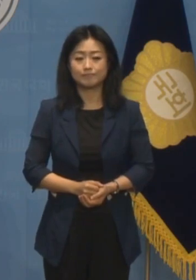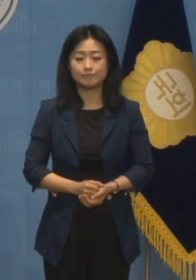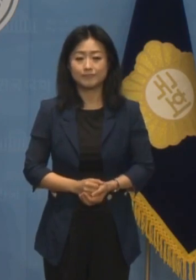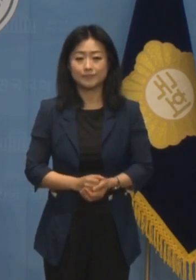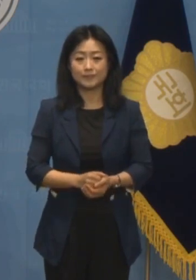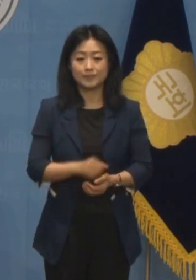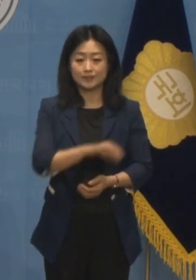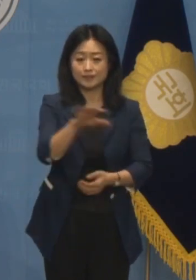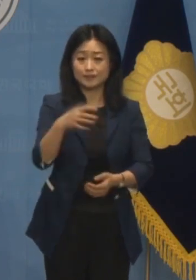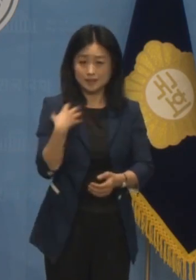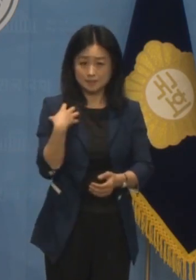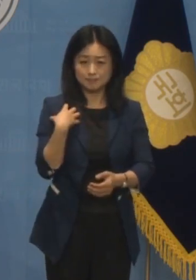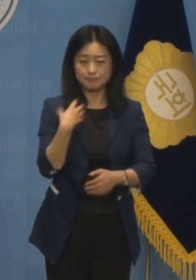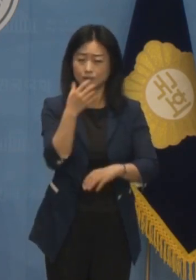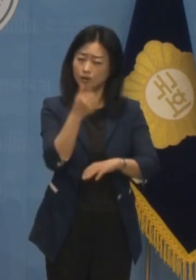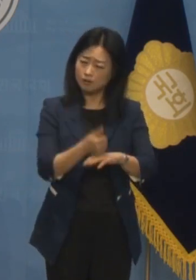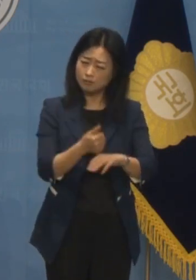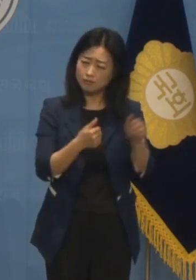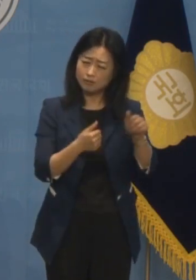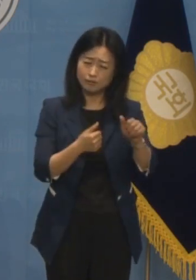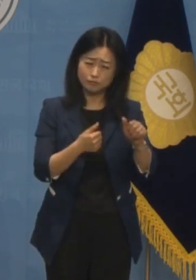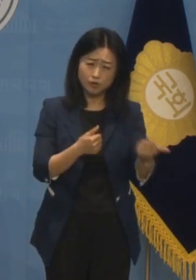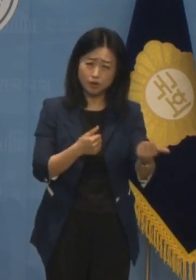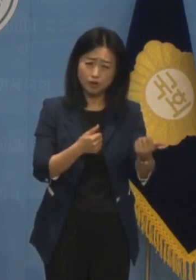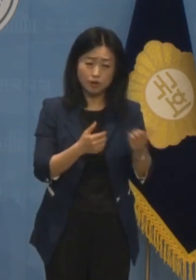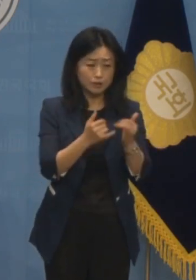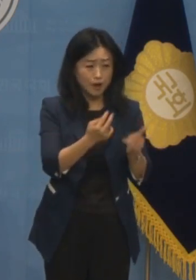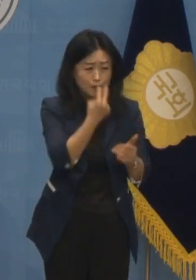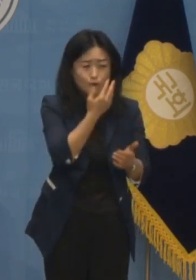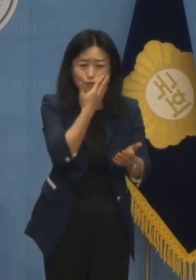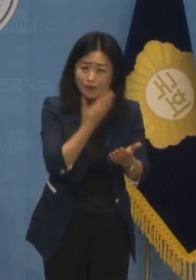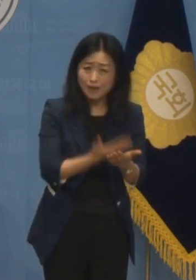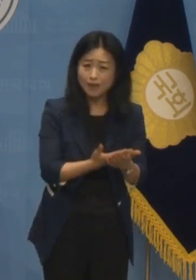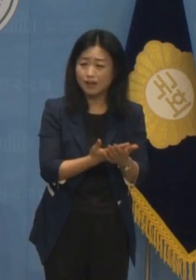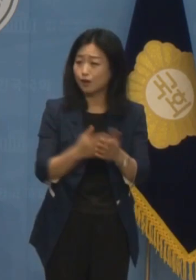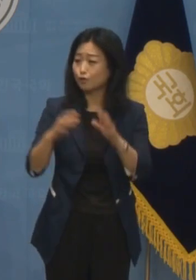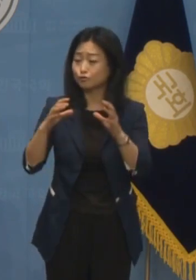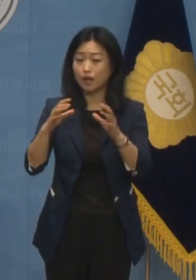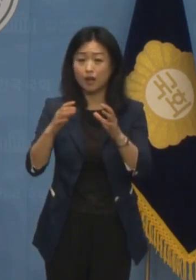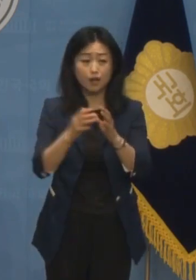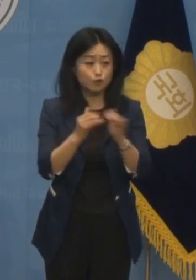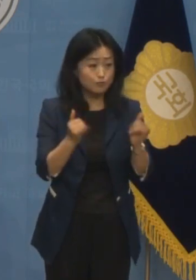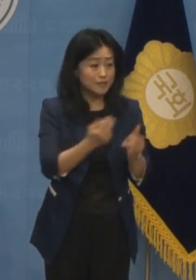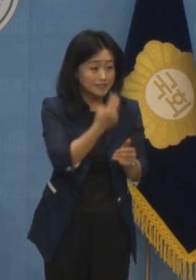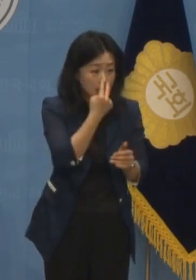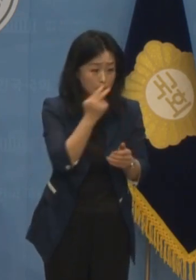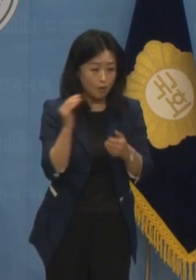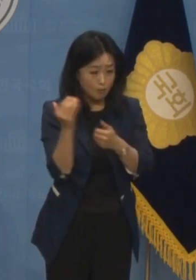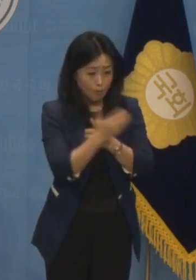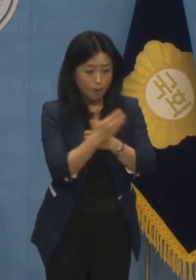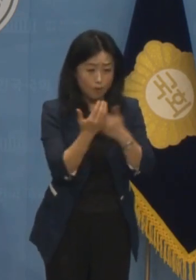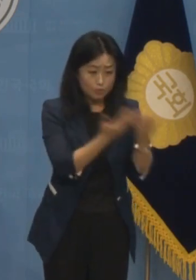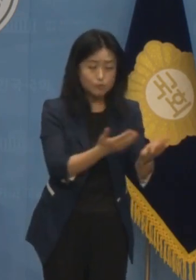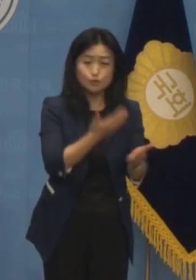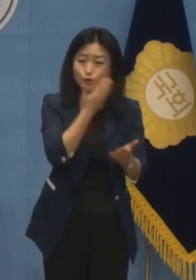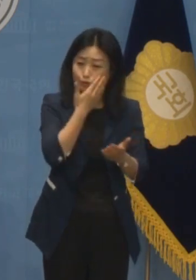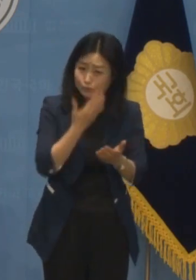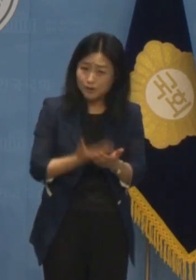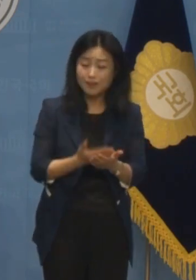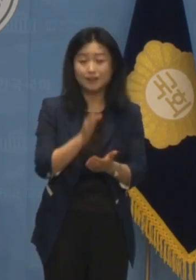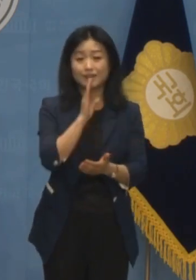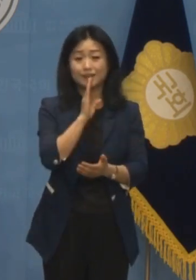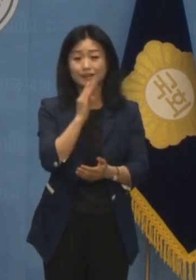사람의 목숨보다 소중한 것은 없고 국가와 정부는 국민의 생명과 안전을 지키는 것이 그